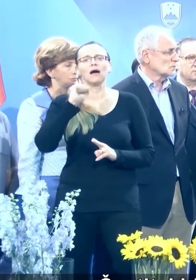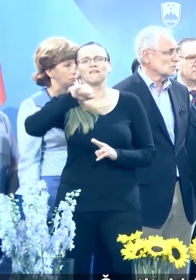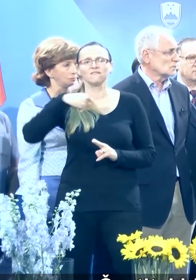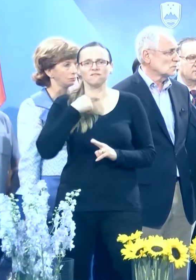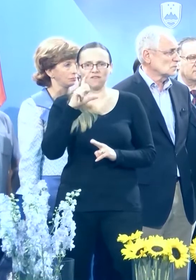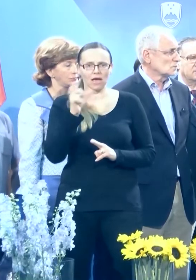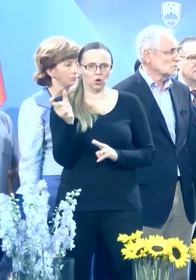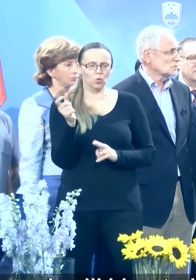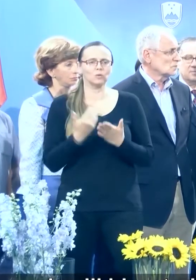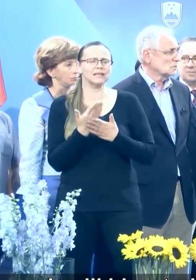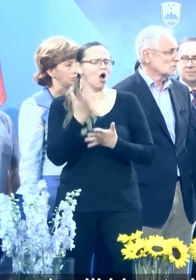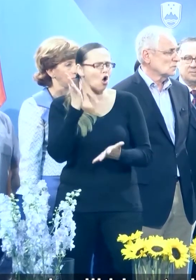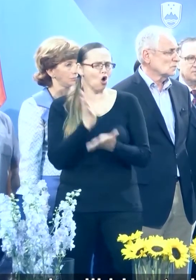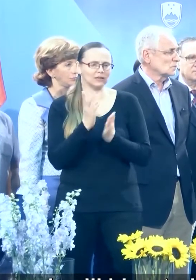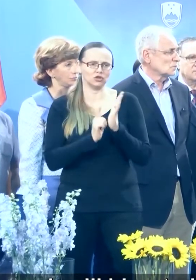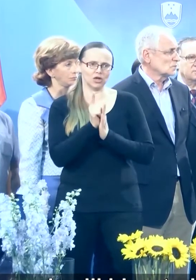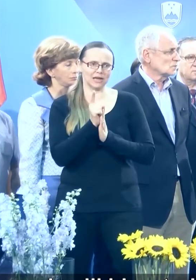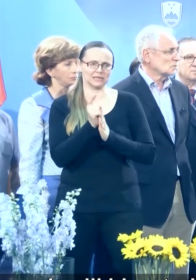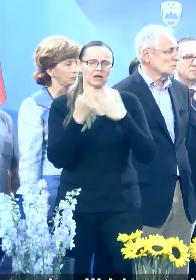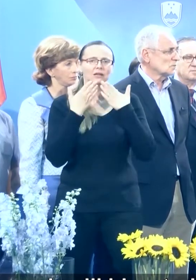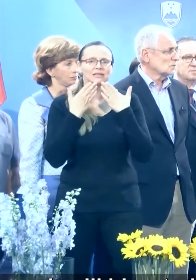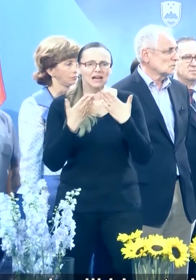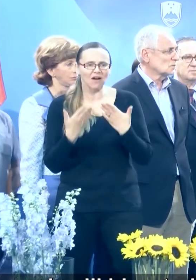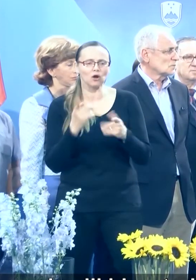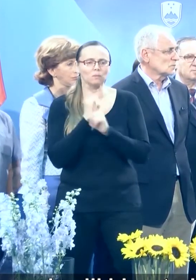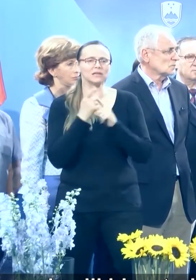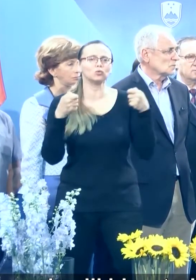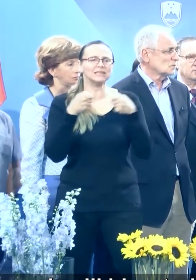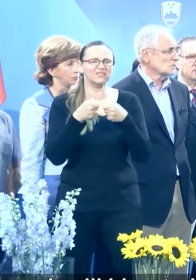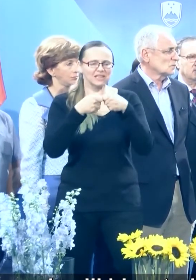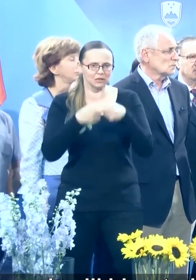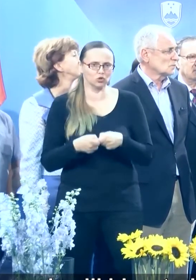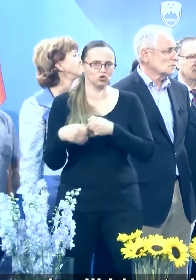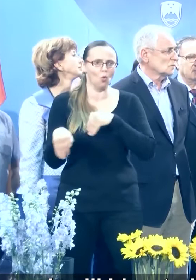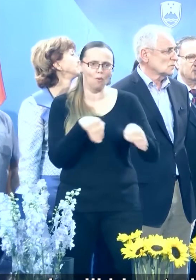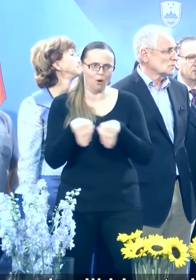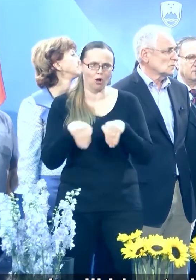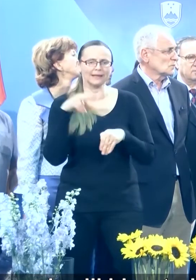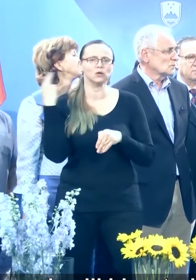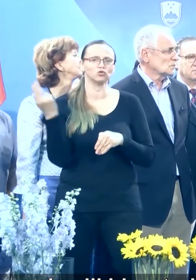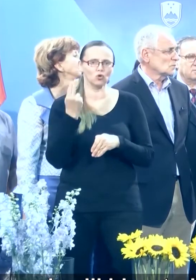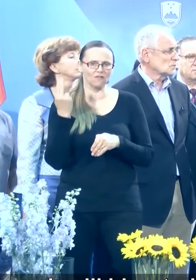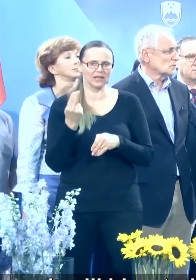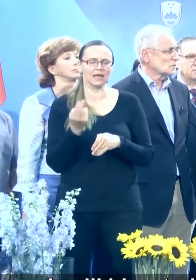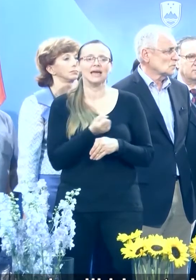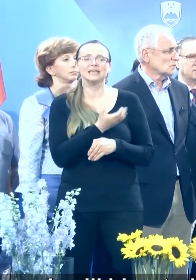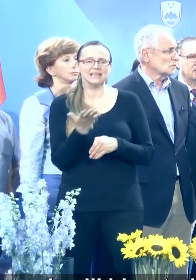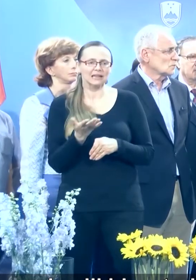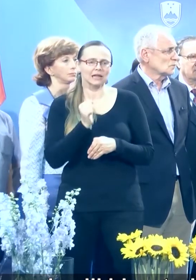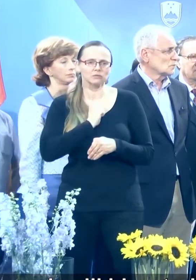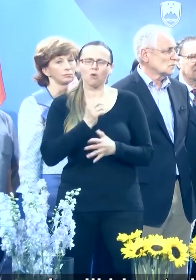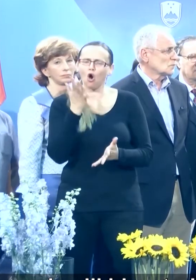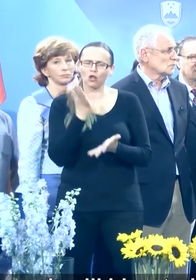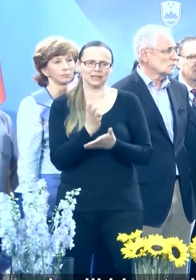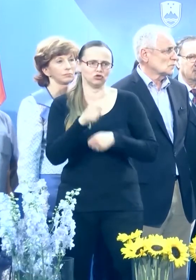odličen rezultat. Zahvalil bi se tudi Zvezi društev upokojencev Slovenije, s katerimi smo